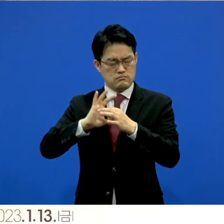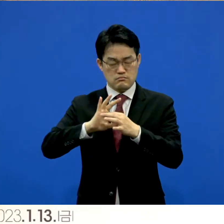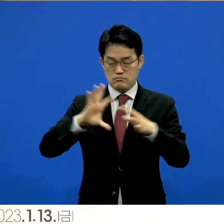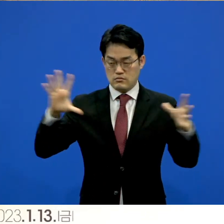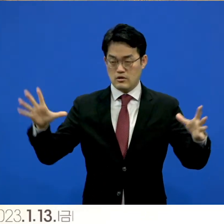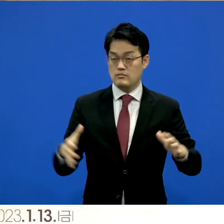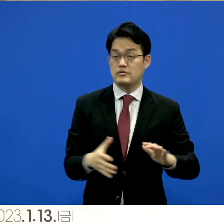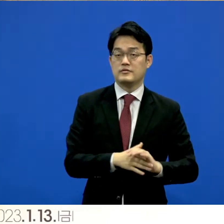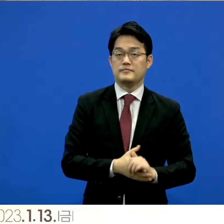일어납니다.